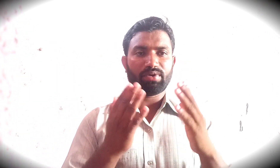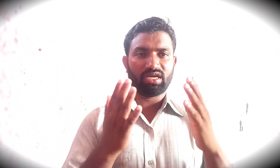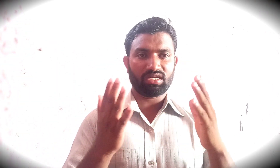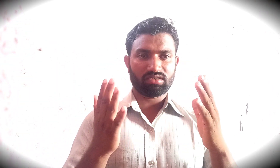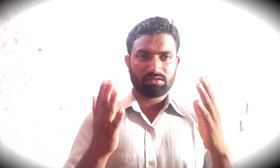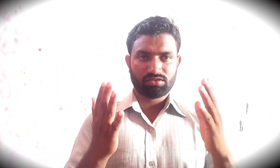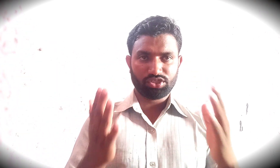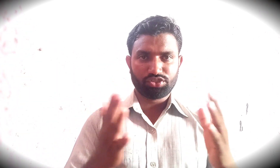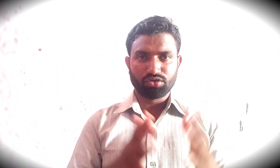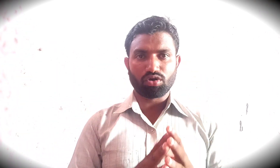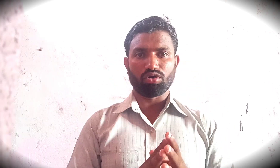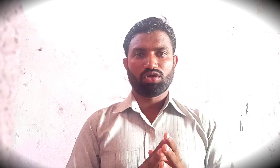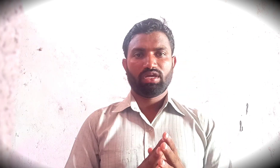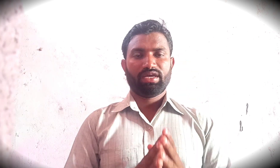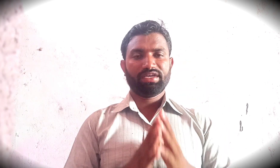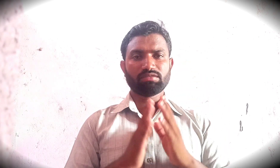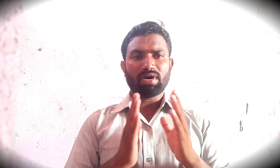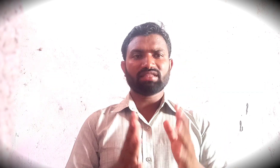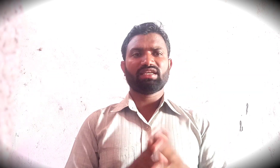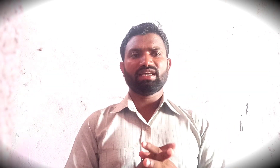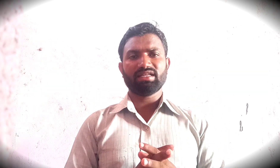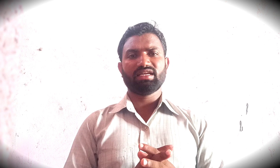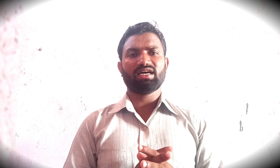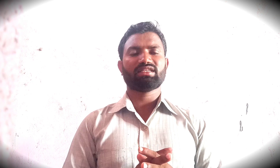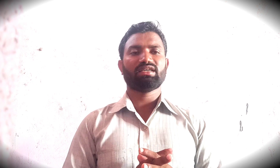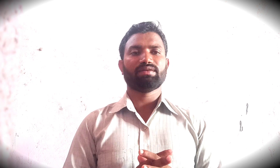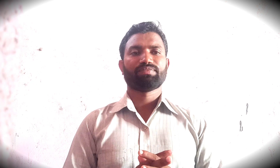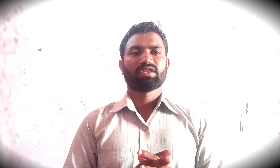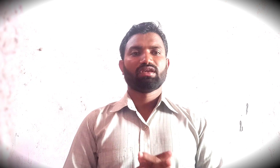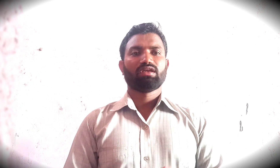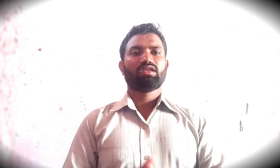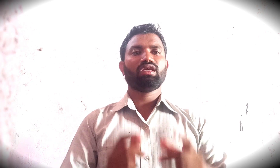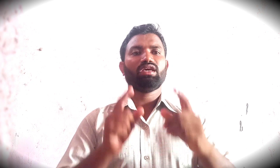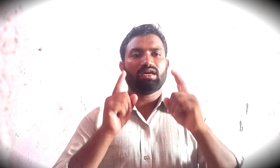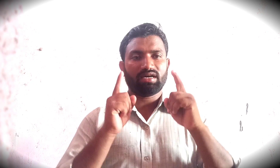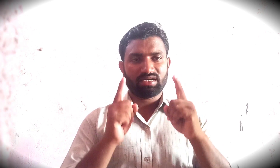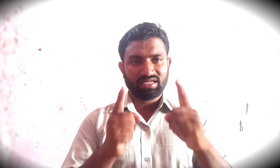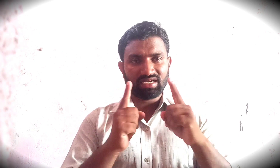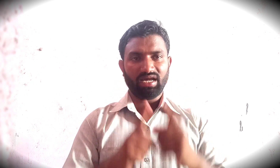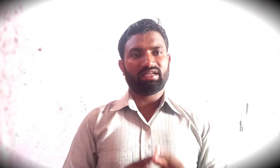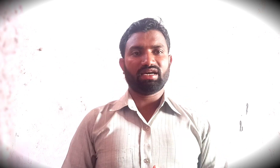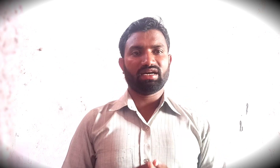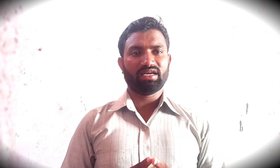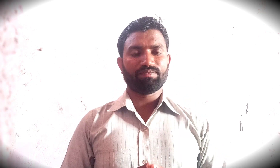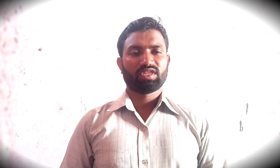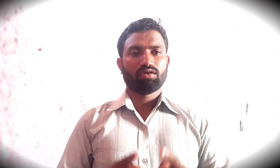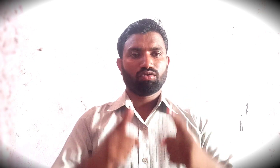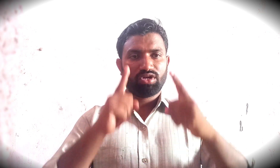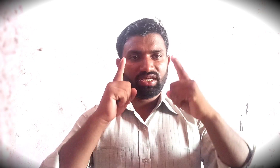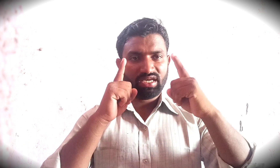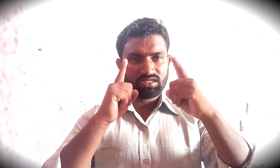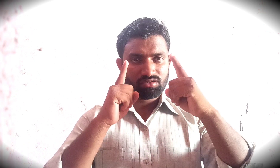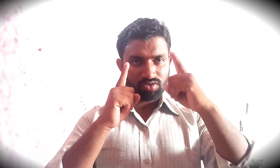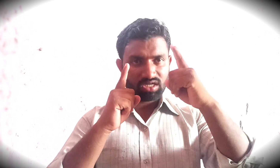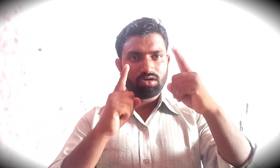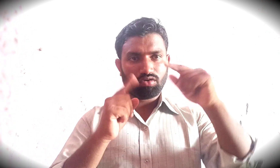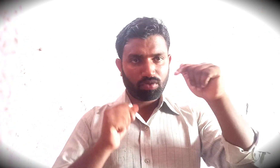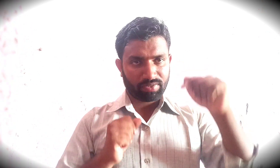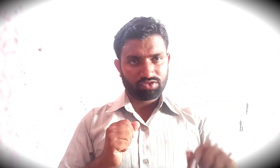अपने शिष्यों को इस बात की याद दिलाते हैं कि अधिकार क्या है, और ये स्वर्ग और पृथ्वी